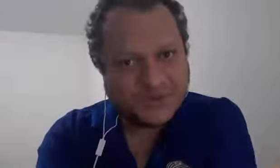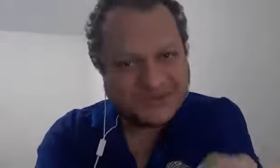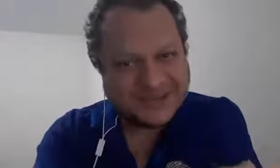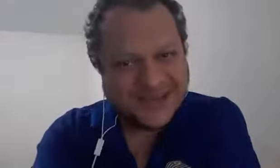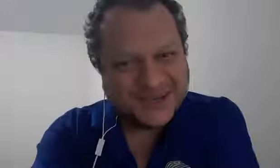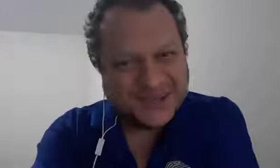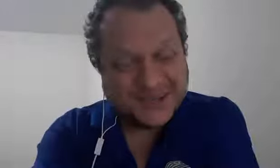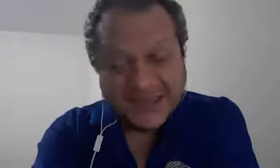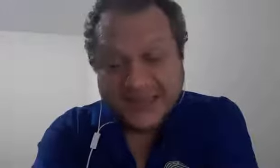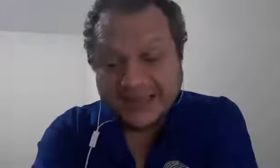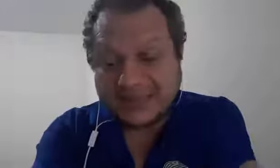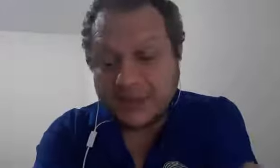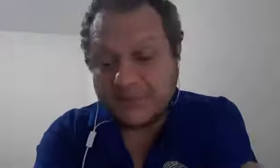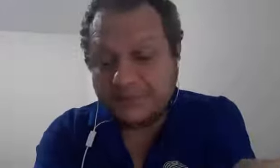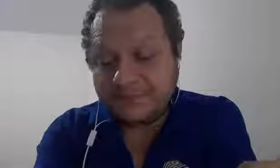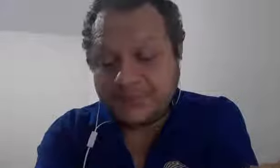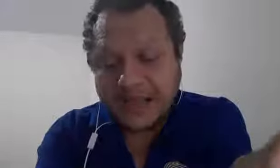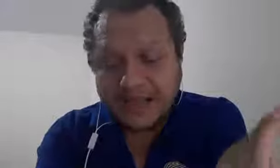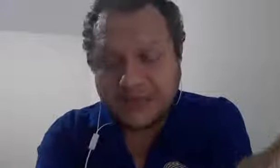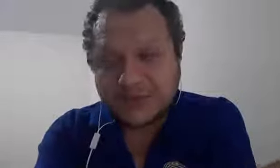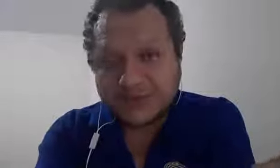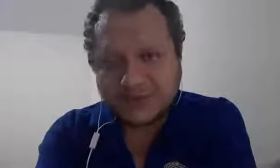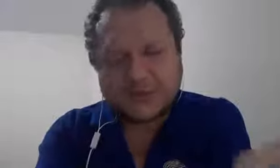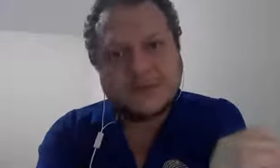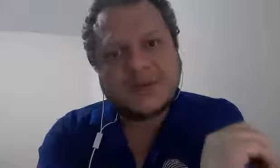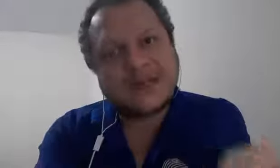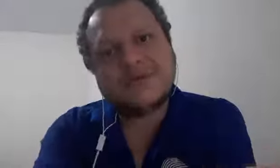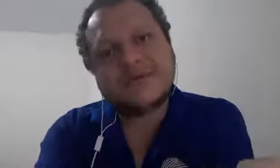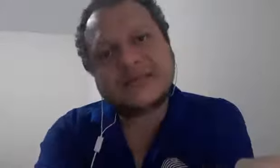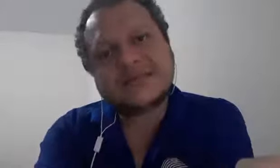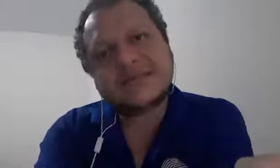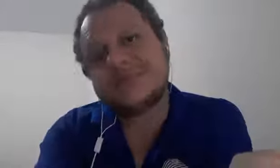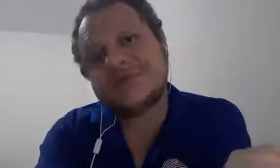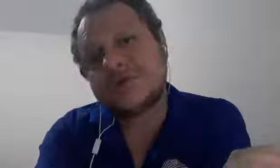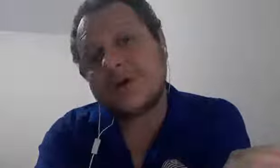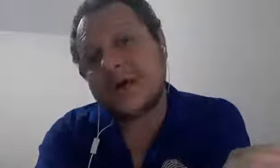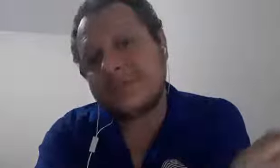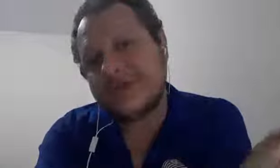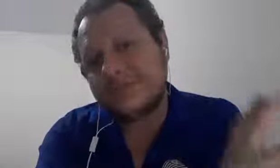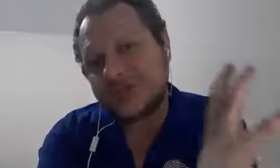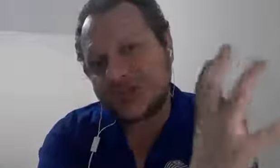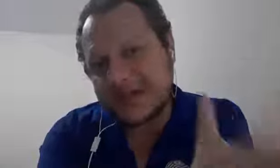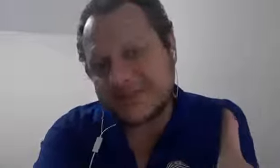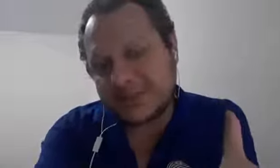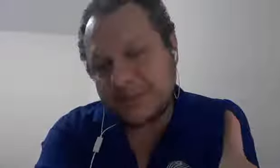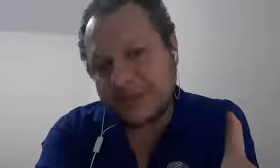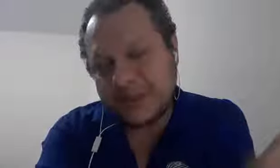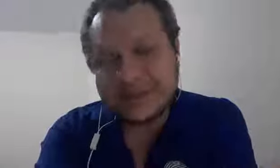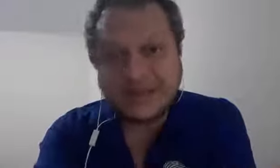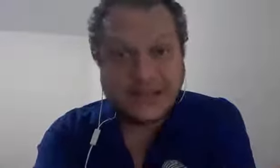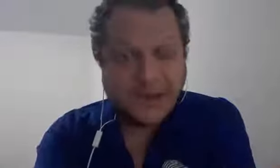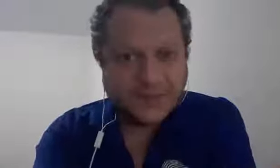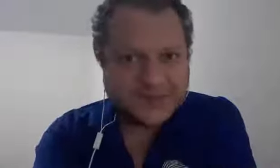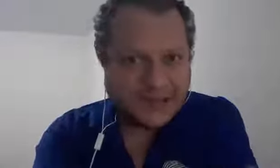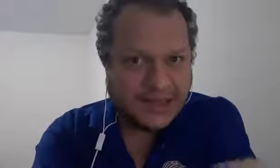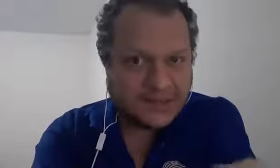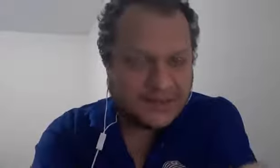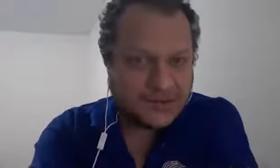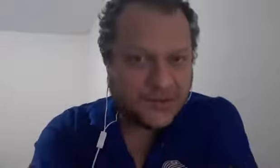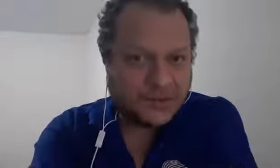não é verdade, gente? Então, para isso, o que, que eu vou trazer nesse vídeo agora para fechar esse primeiro semestre? Os sinais de